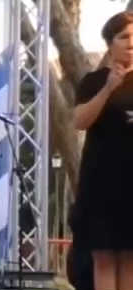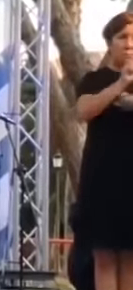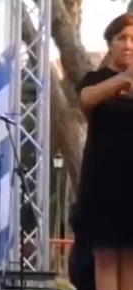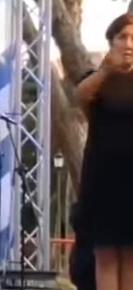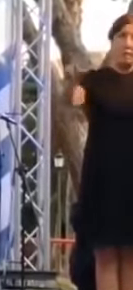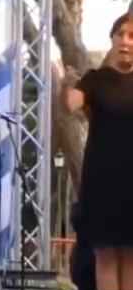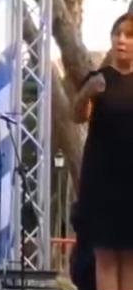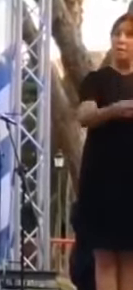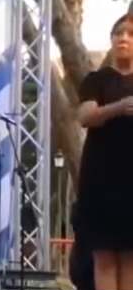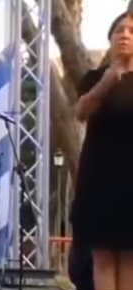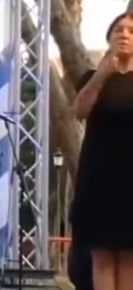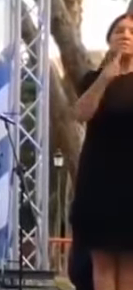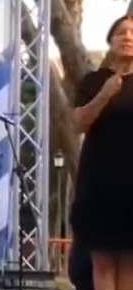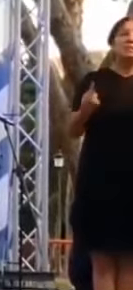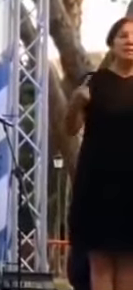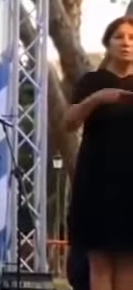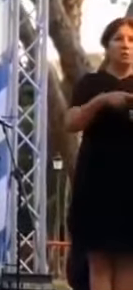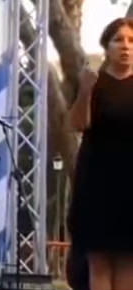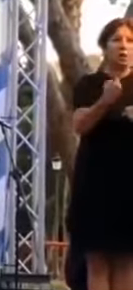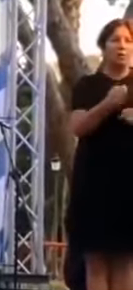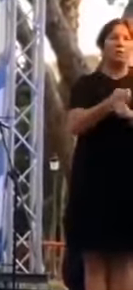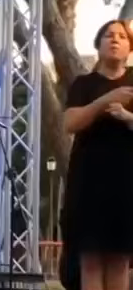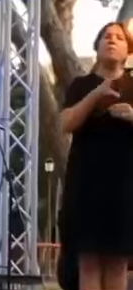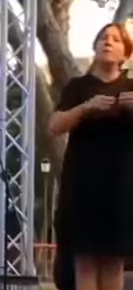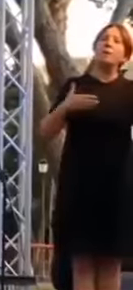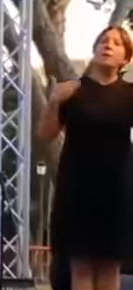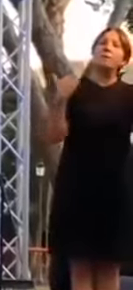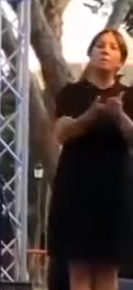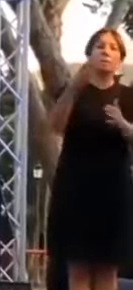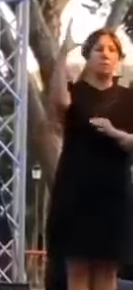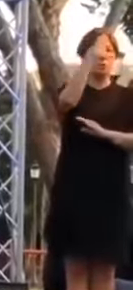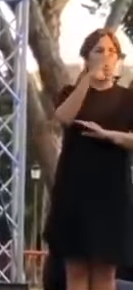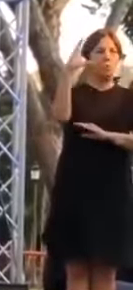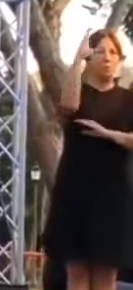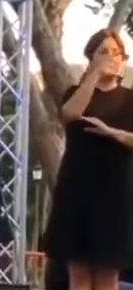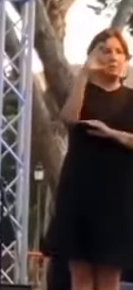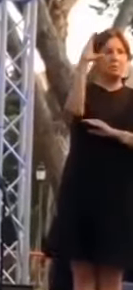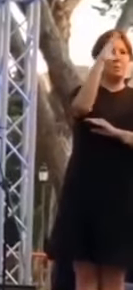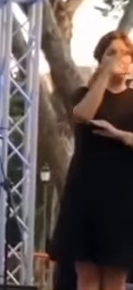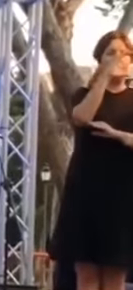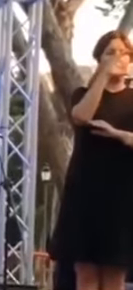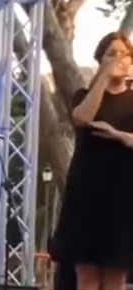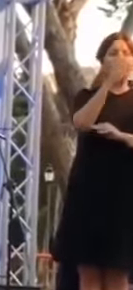segnale importante verso chi si rimette a lavorare. Abbiamo fatto le proposte sul turismo.